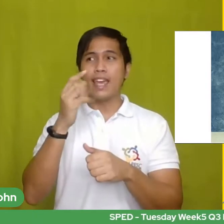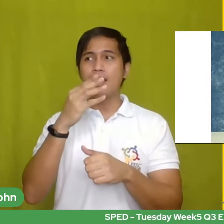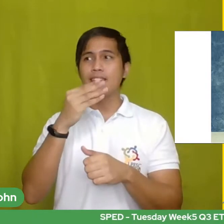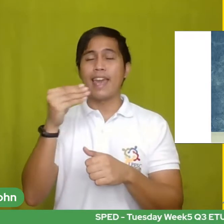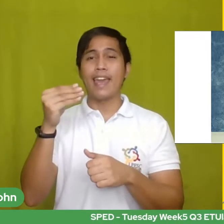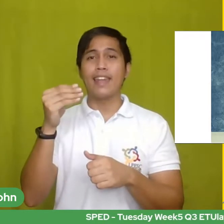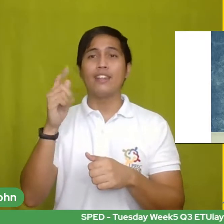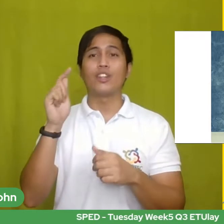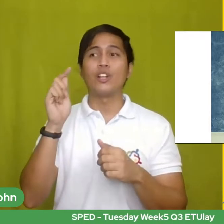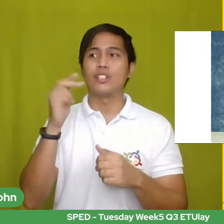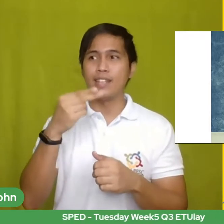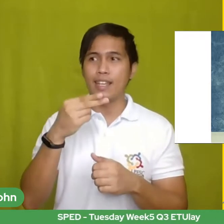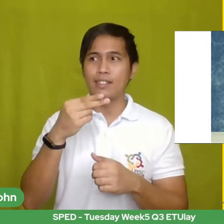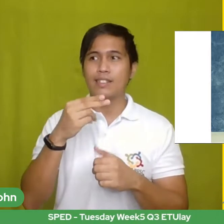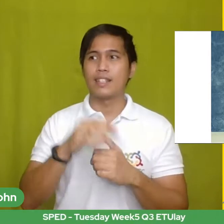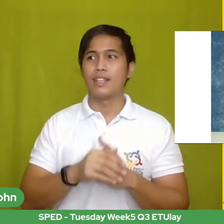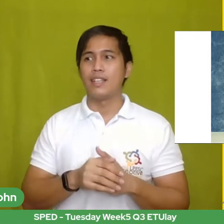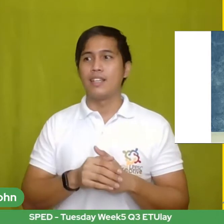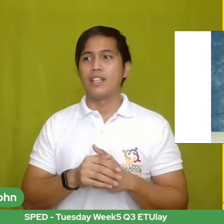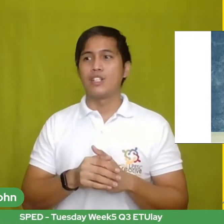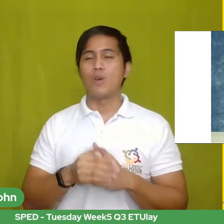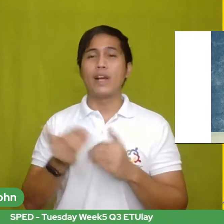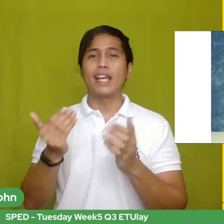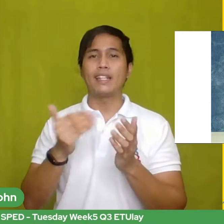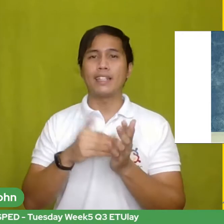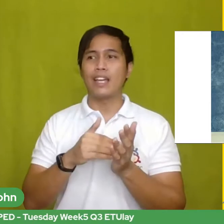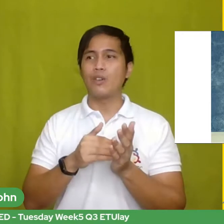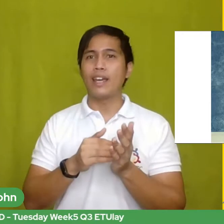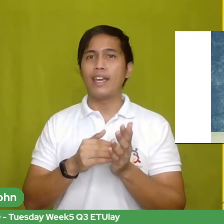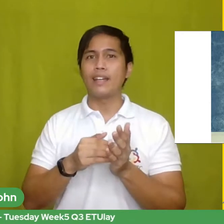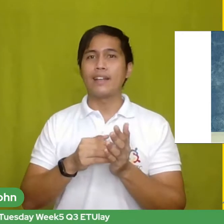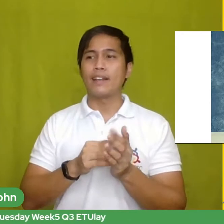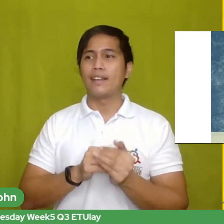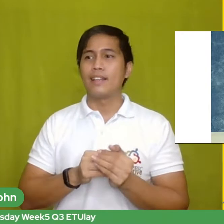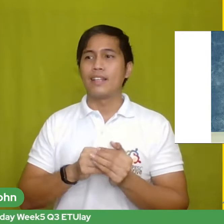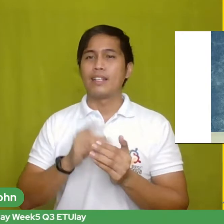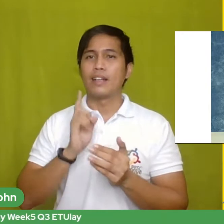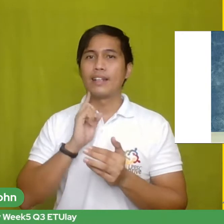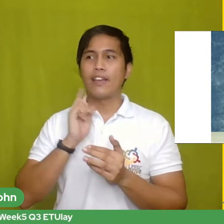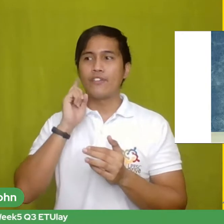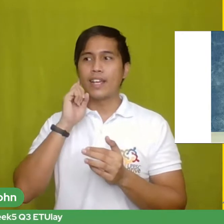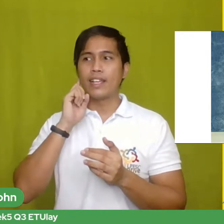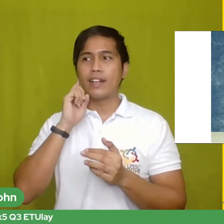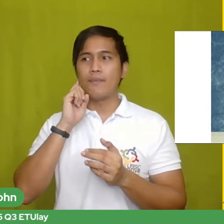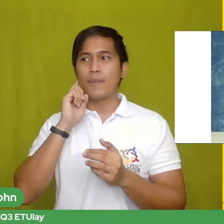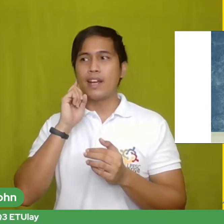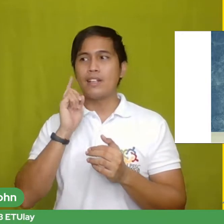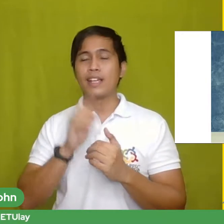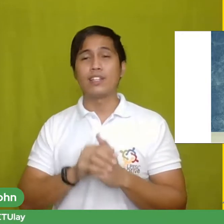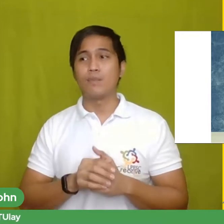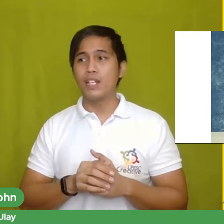Tuesdays and Thursdays. So, makikita tayo uli ng deaf na hearing impaired na